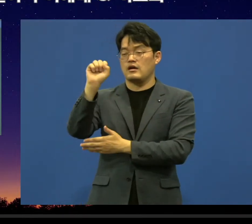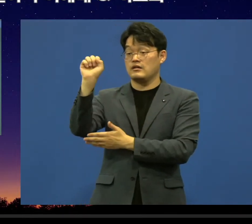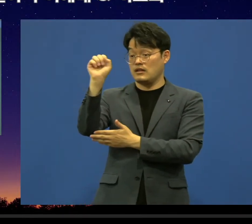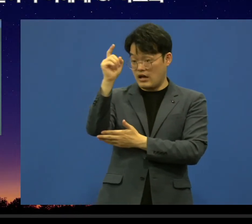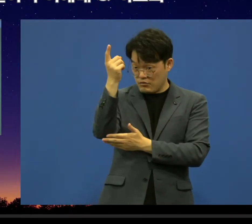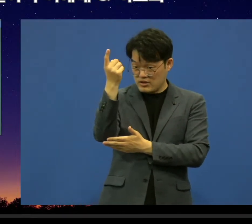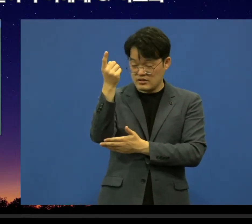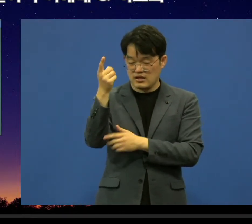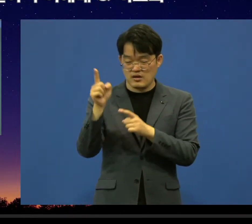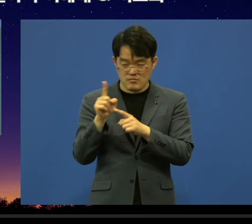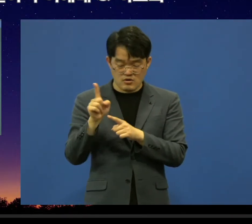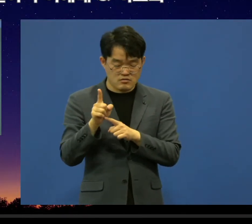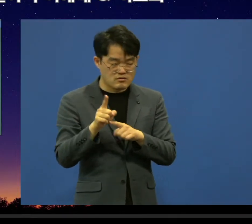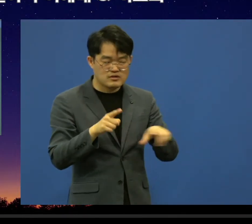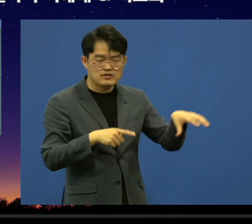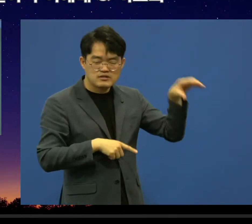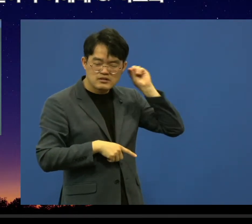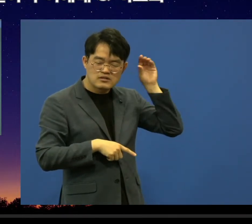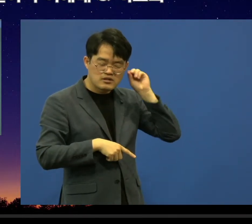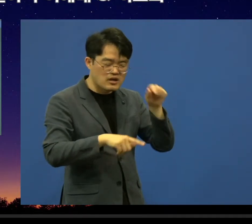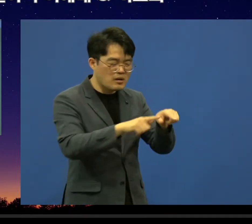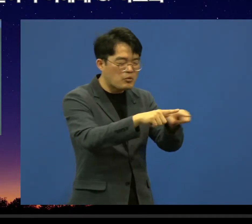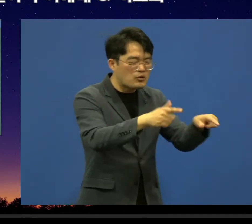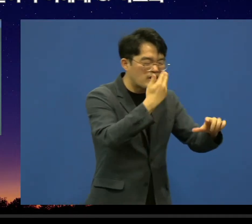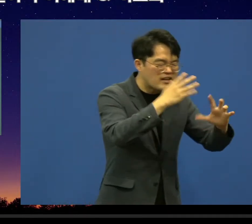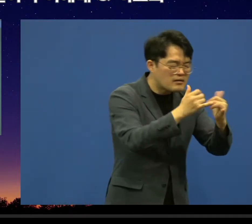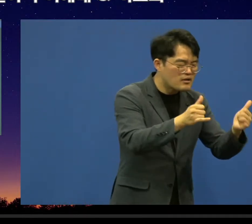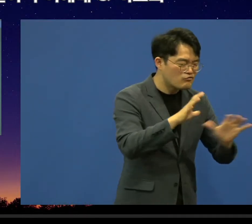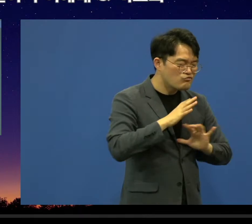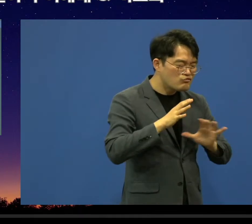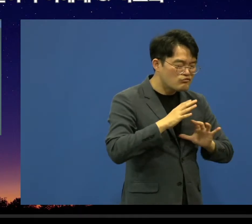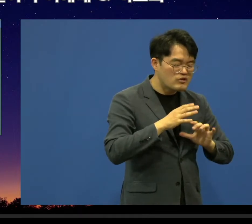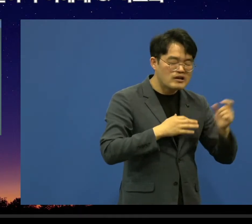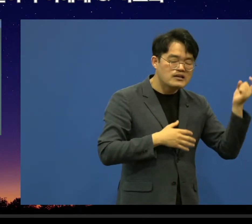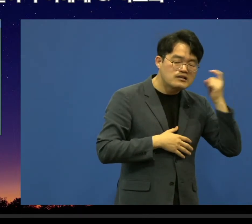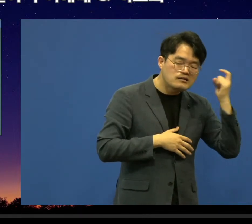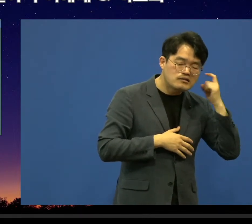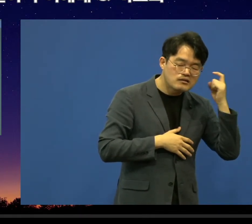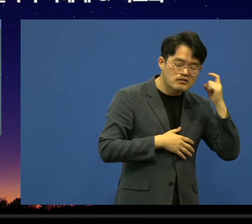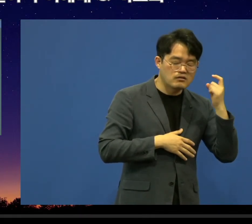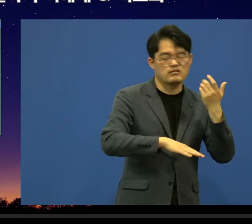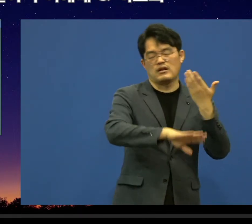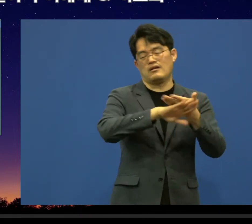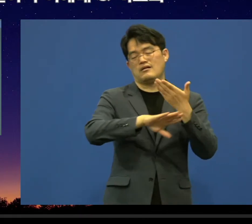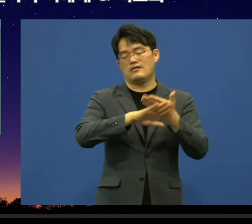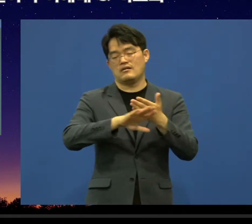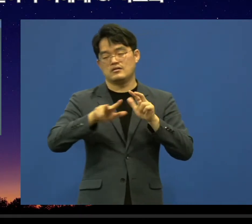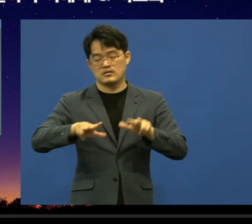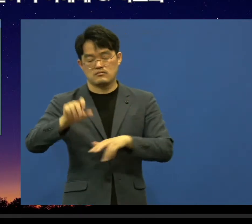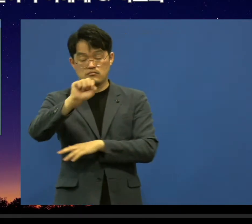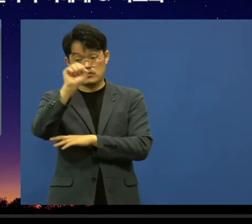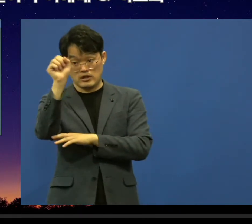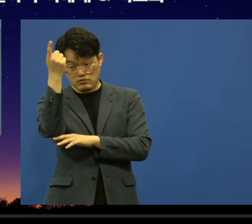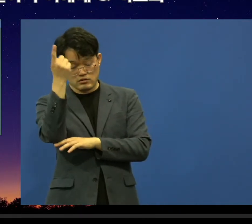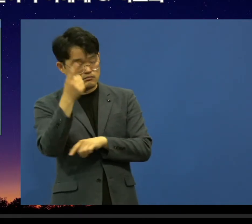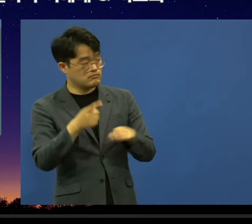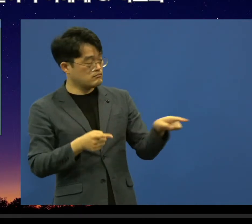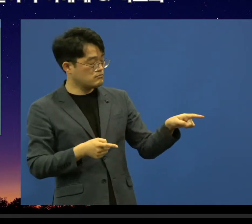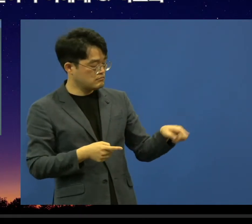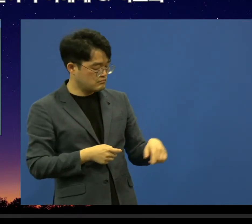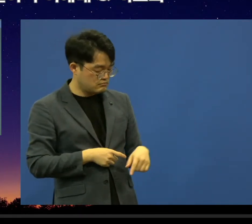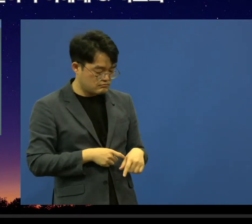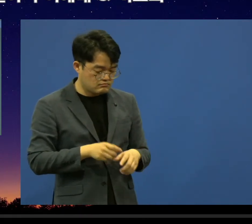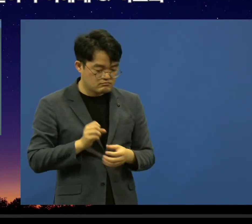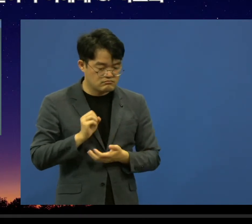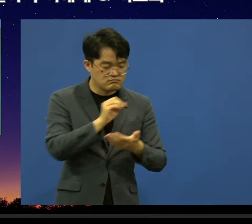사람들의 귀와 다르다는 것을 알 수가 있어요. 여러분, 지금 다윗은 다르게 듣고 있어요. 하필